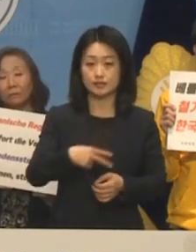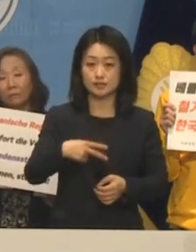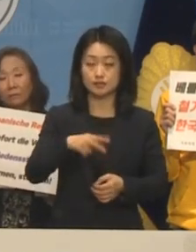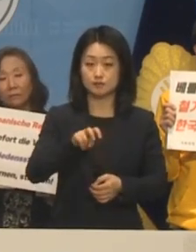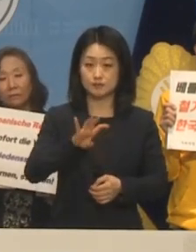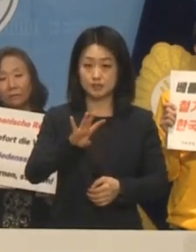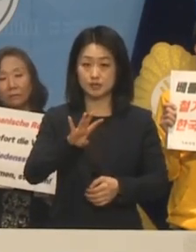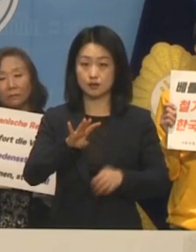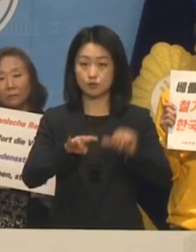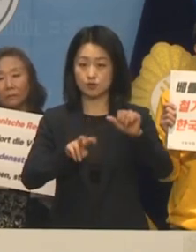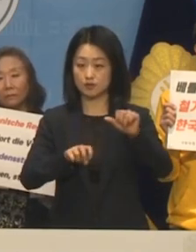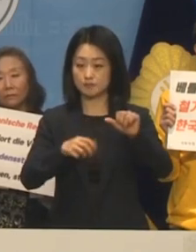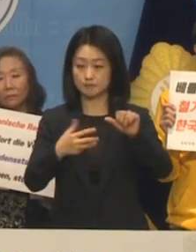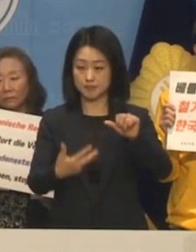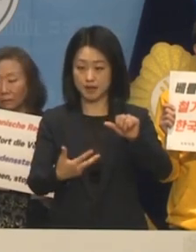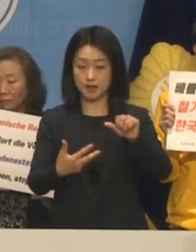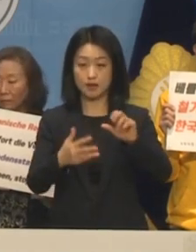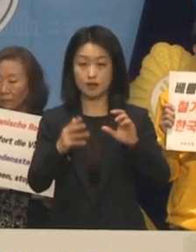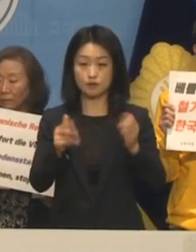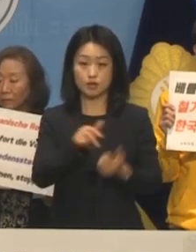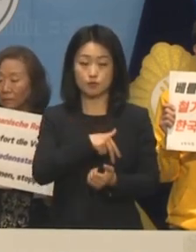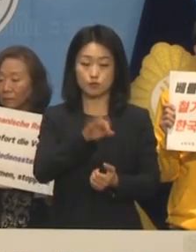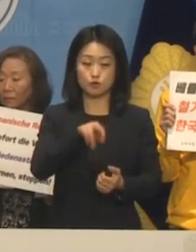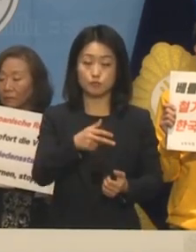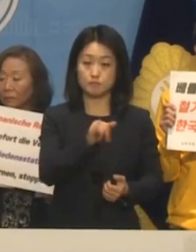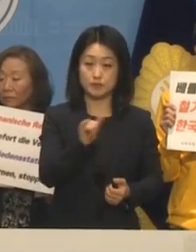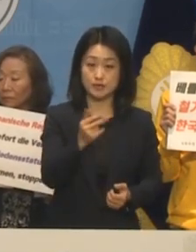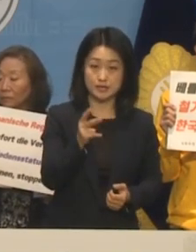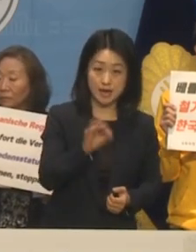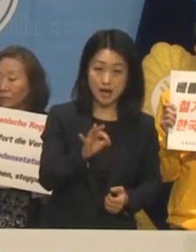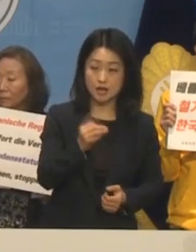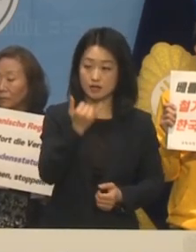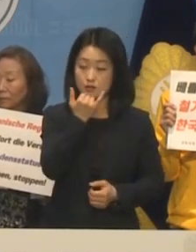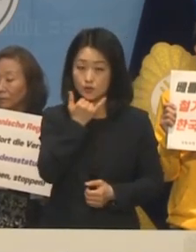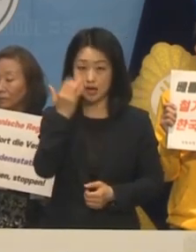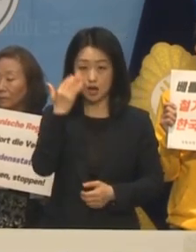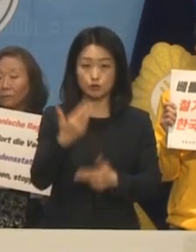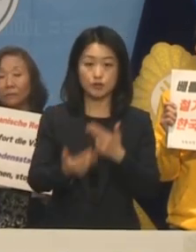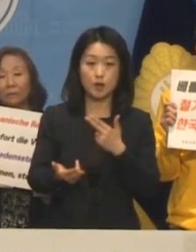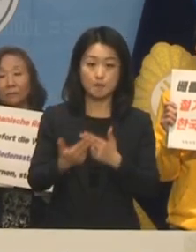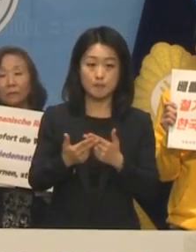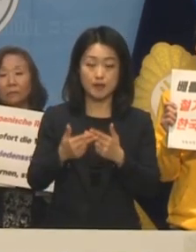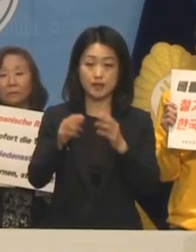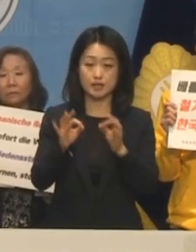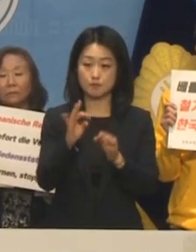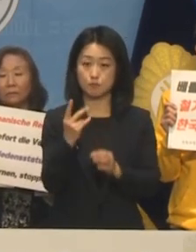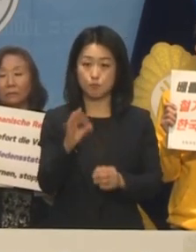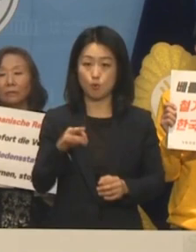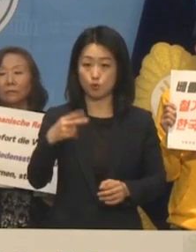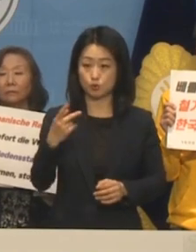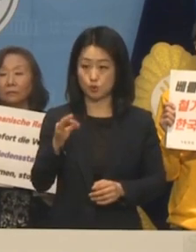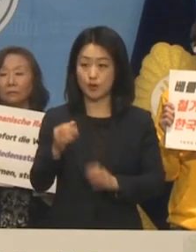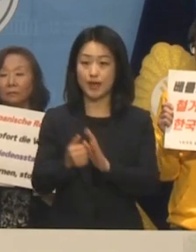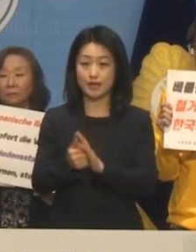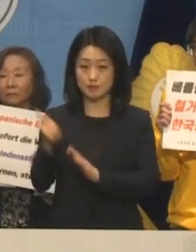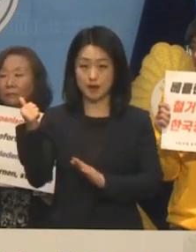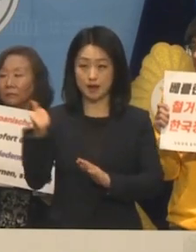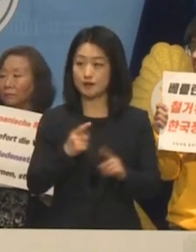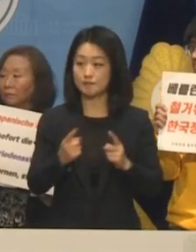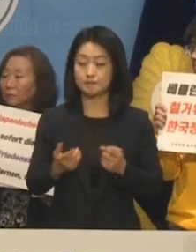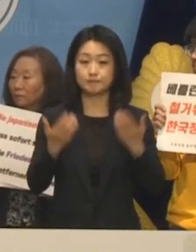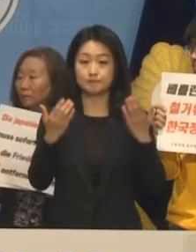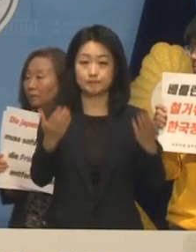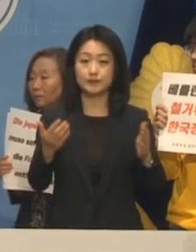5월 28일 국회의원 윤미향 독일 코리아 협의회 김복동의 희망.